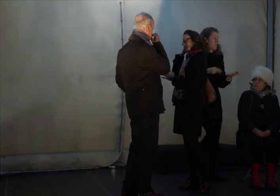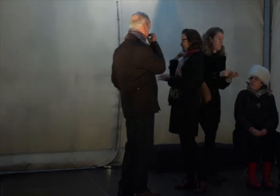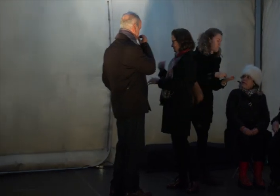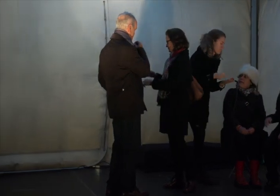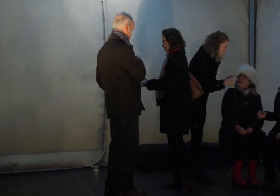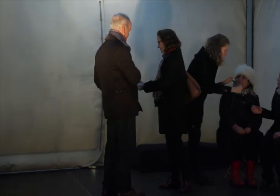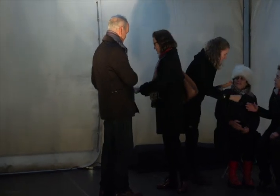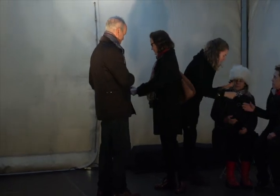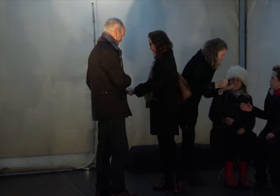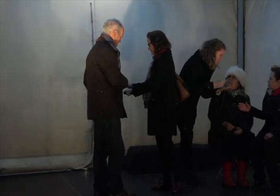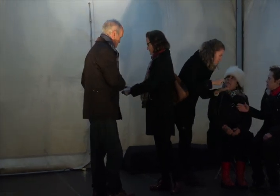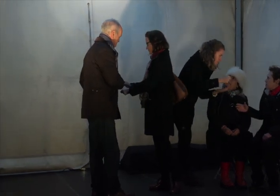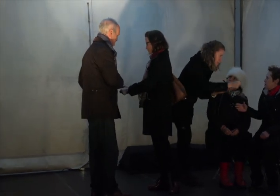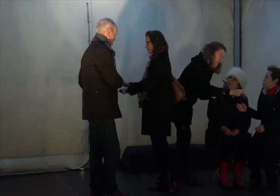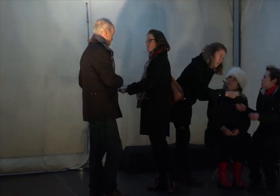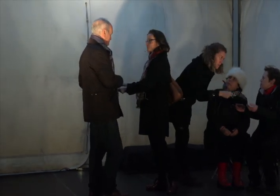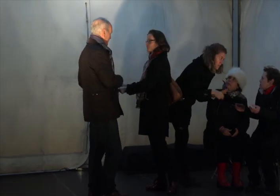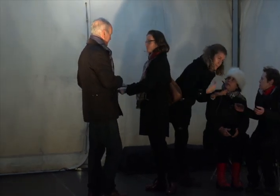Ya.